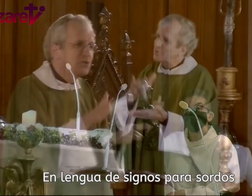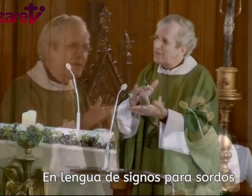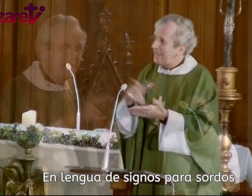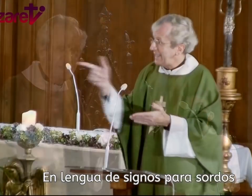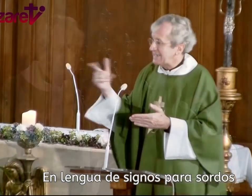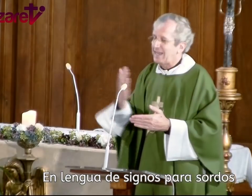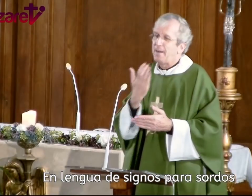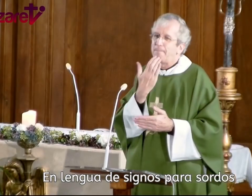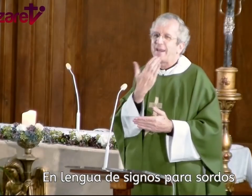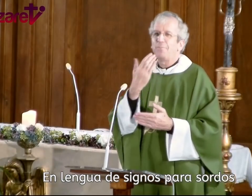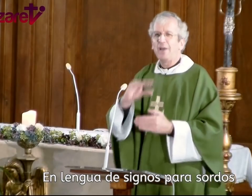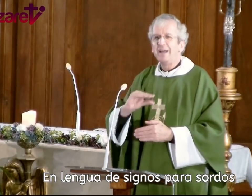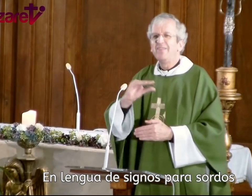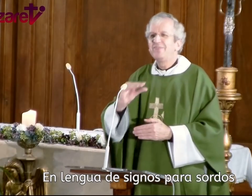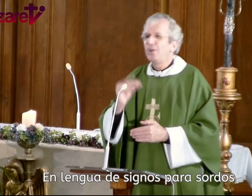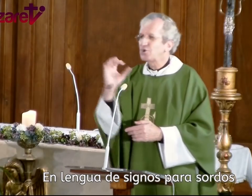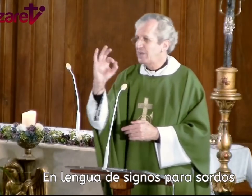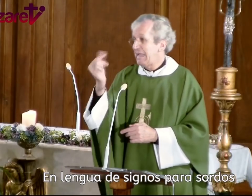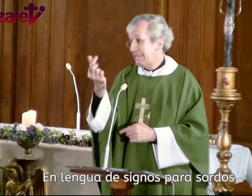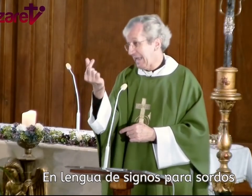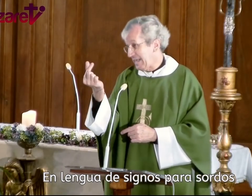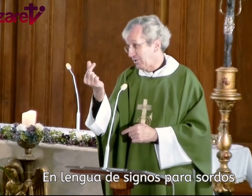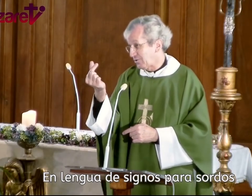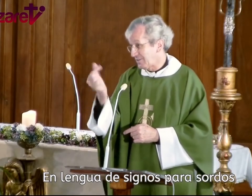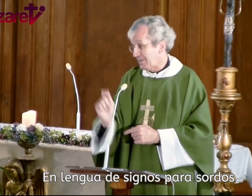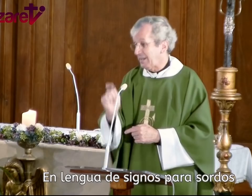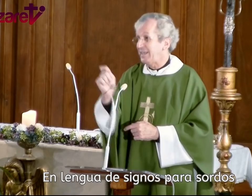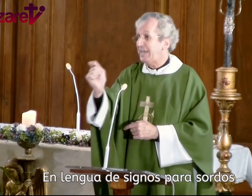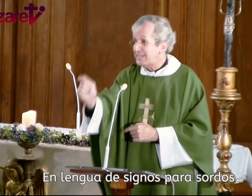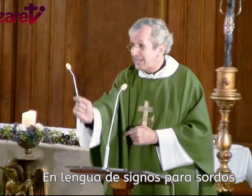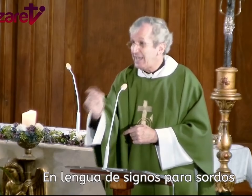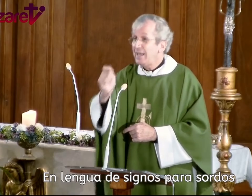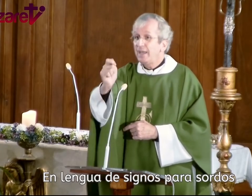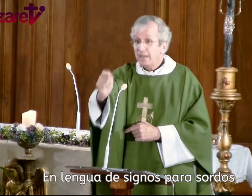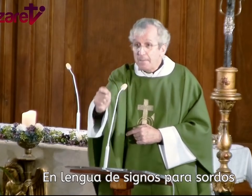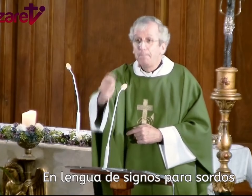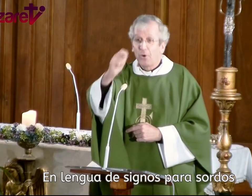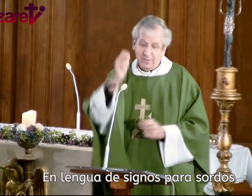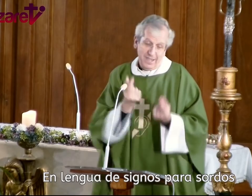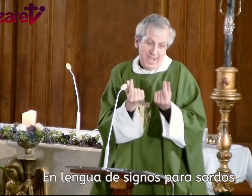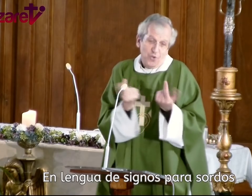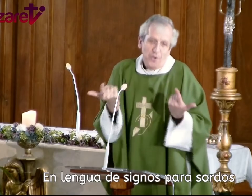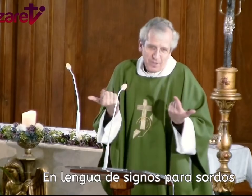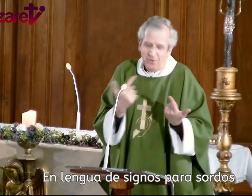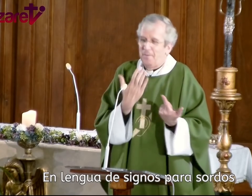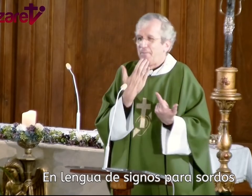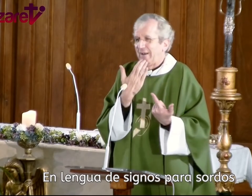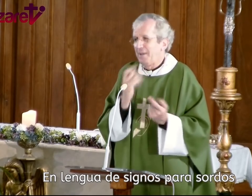toca Esa parábola De los talentos Es decir De ese importe económico Por ejemplo